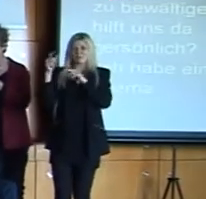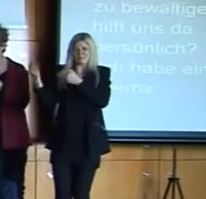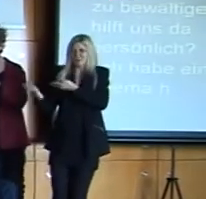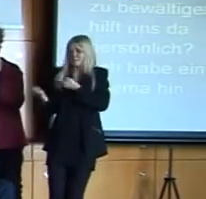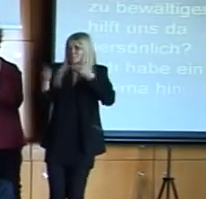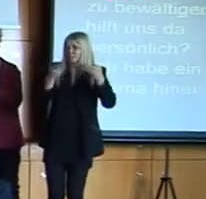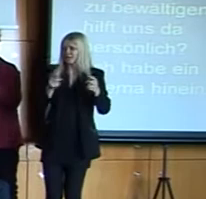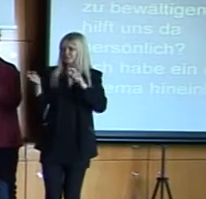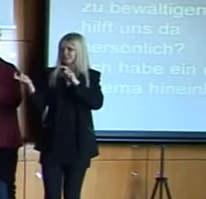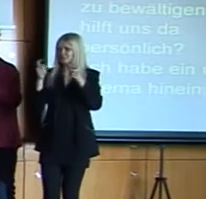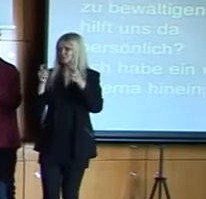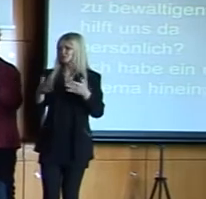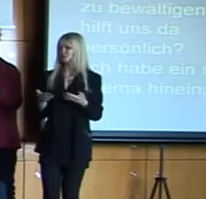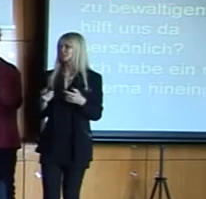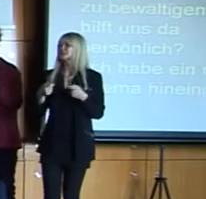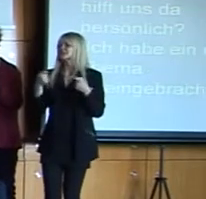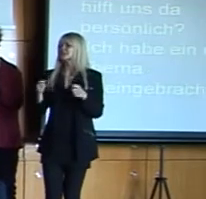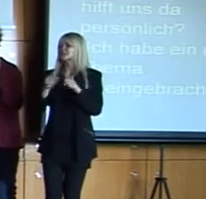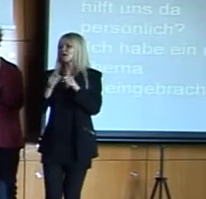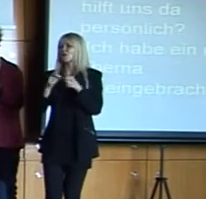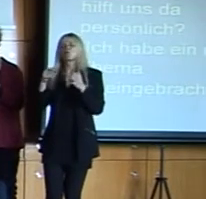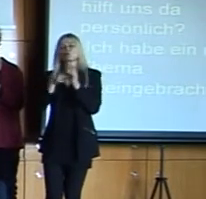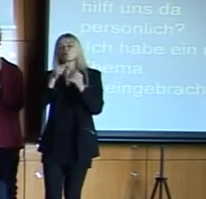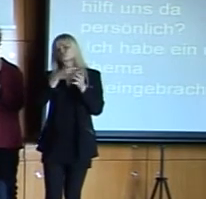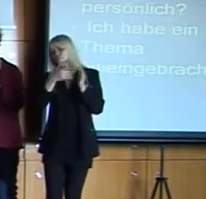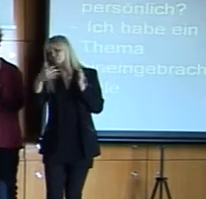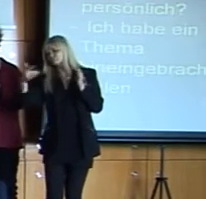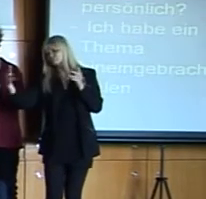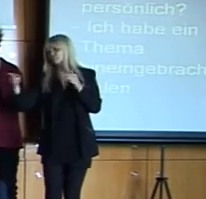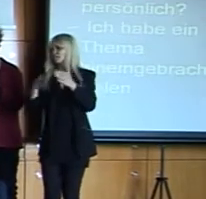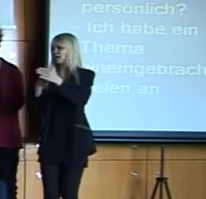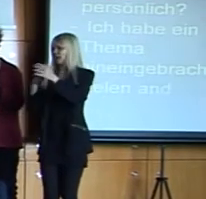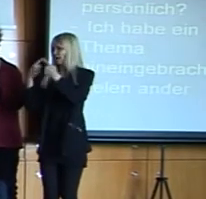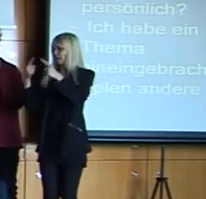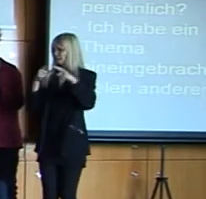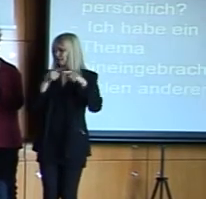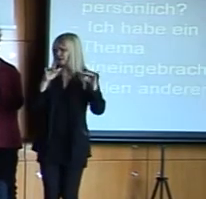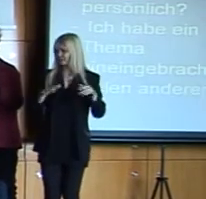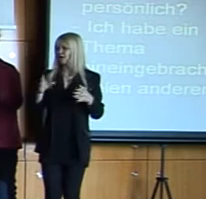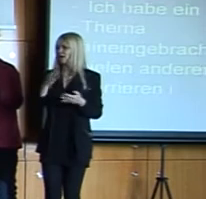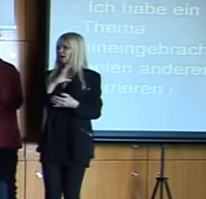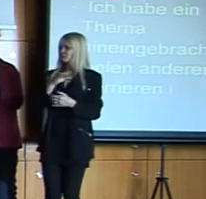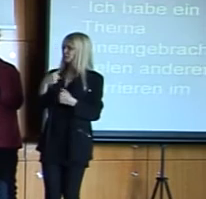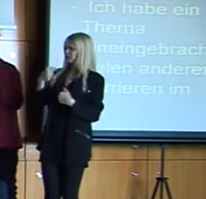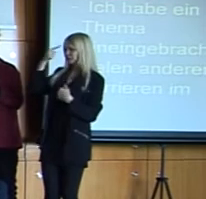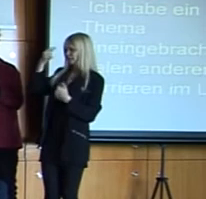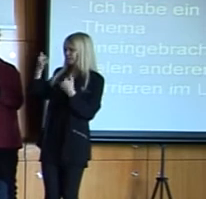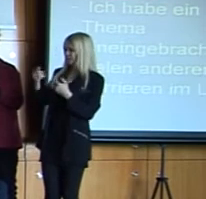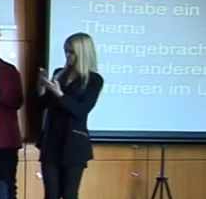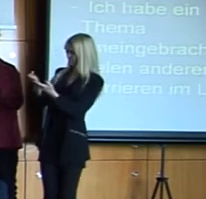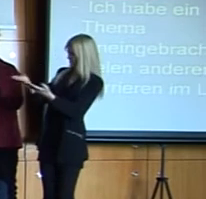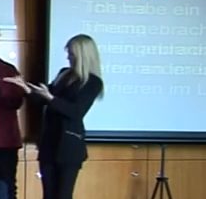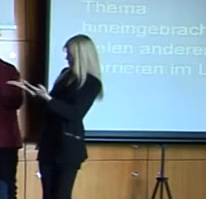noch zahlreiche andere Barrieren im Leben, denke ich mir, frage ich mal sozusagen in eure Runde